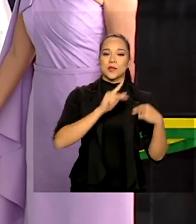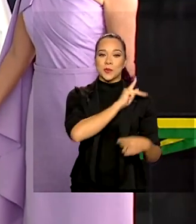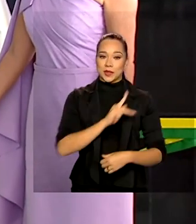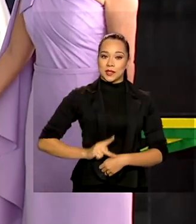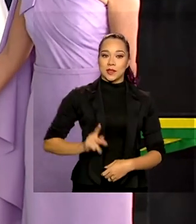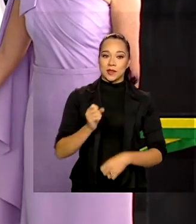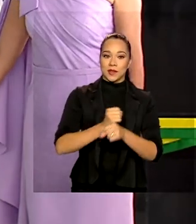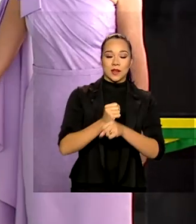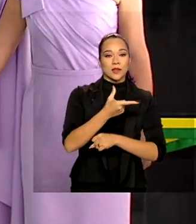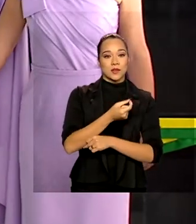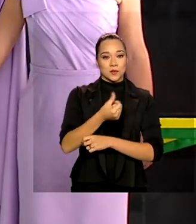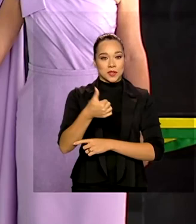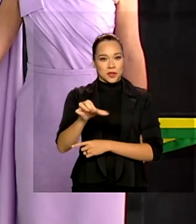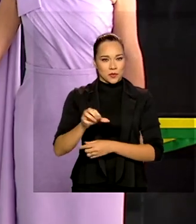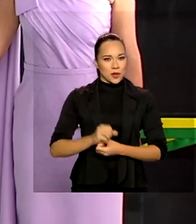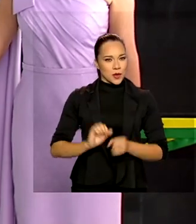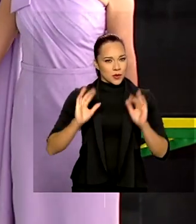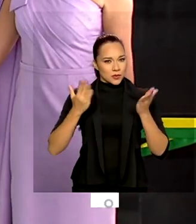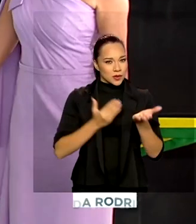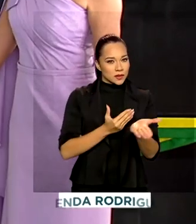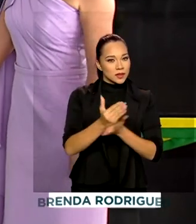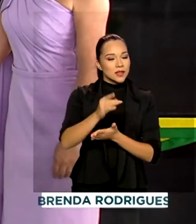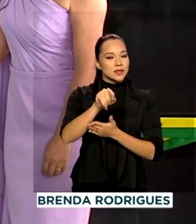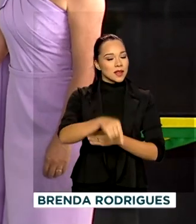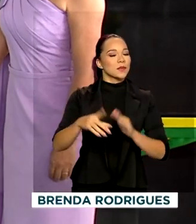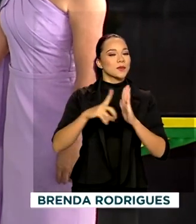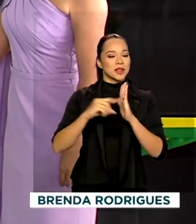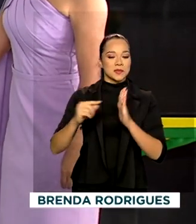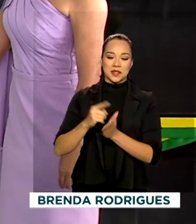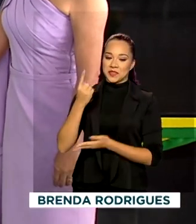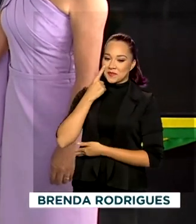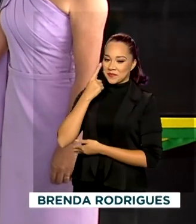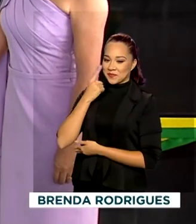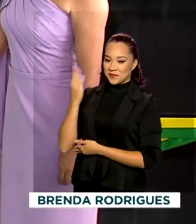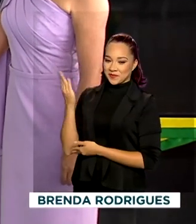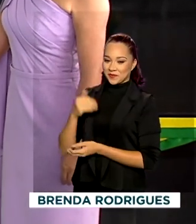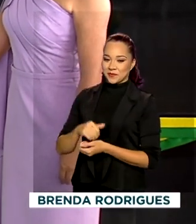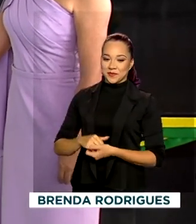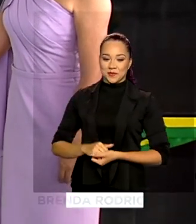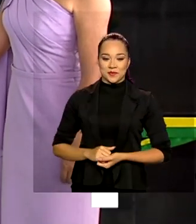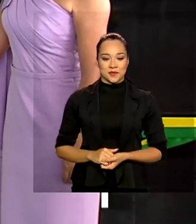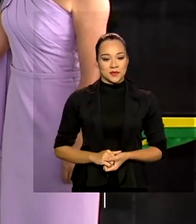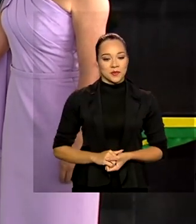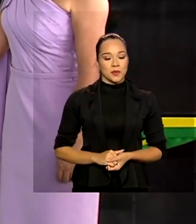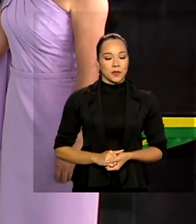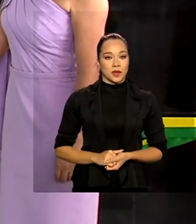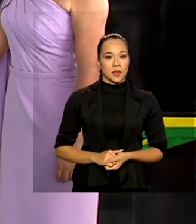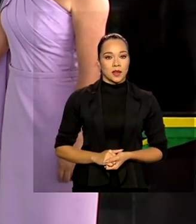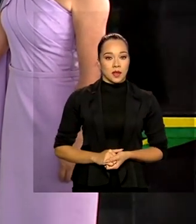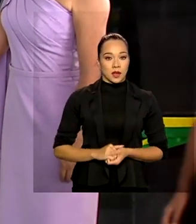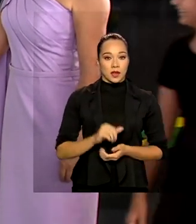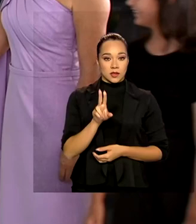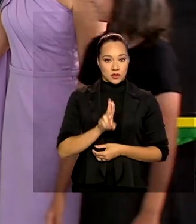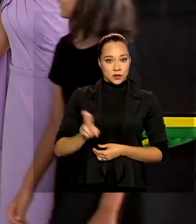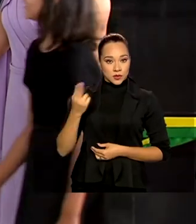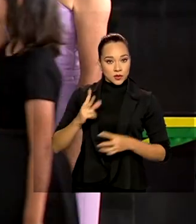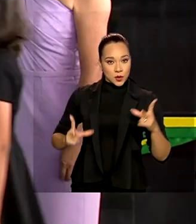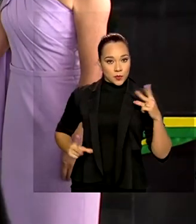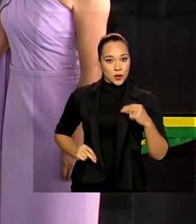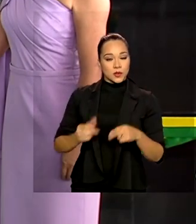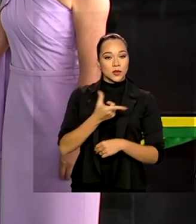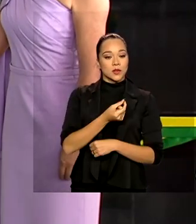de 2019. O evento ocorre no Palácio do Planalto. Vamos ver. Posse presidencial de 2019.